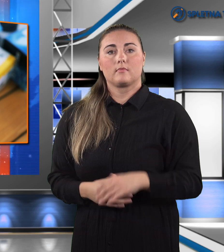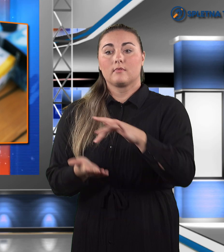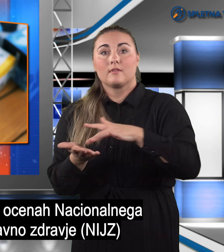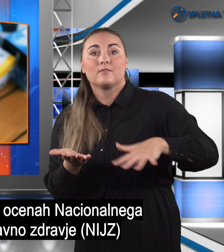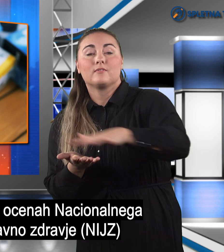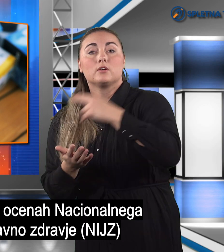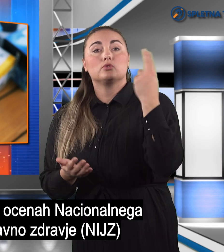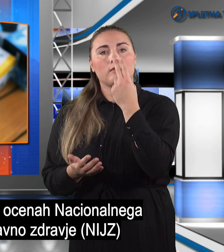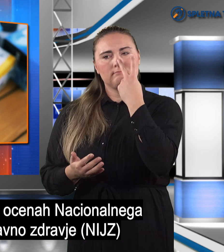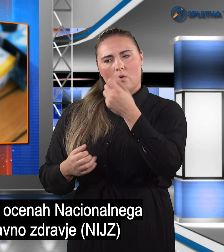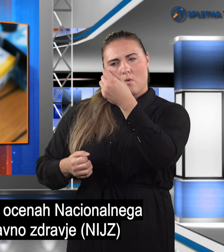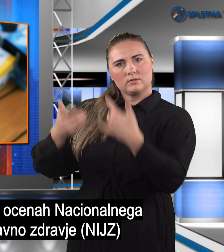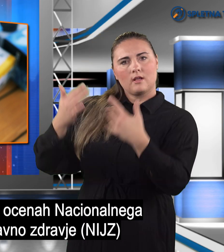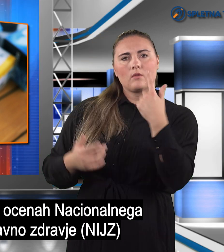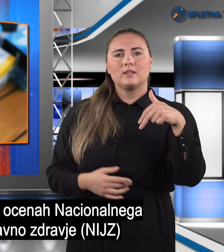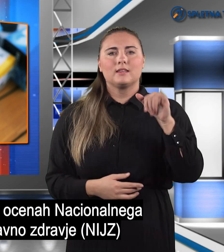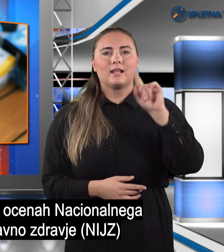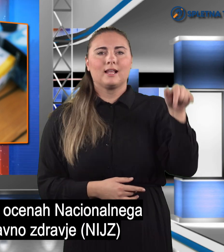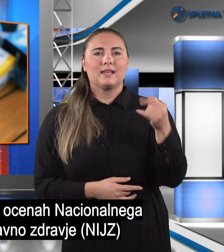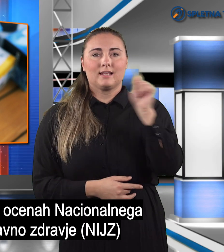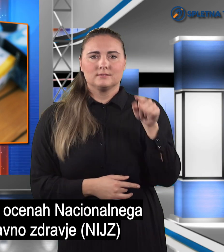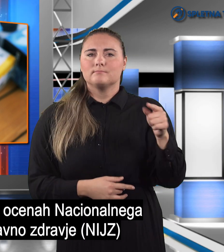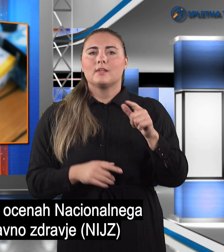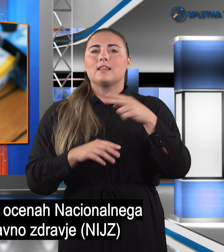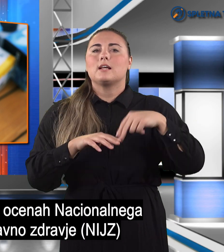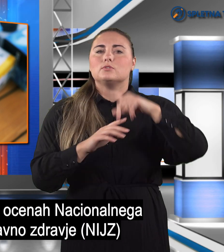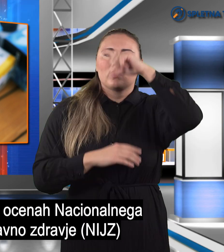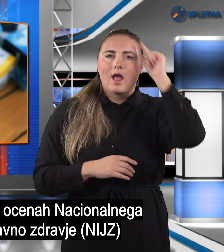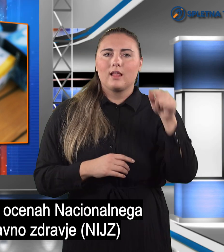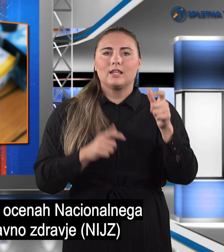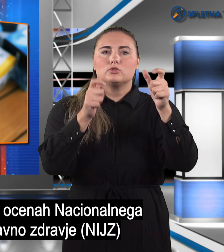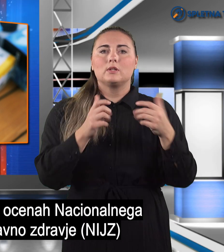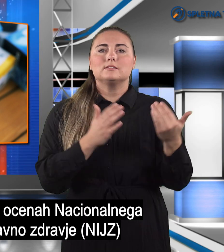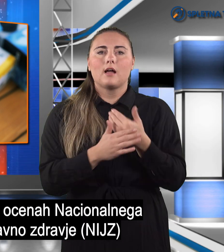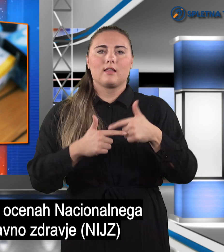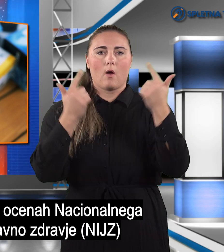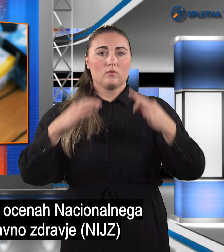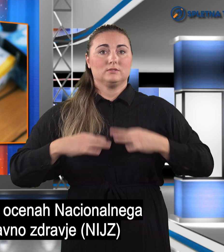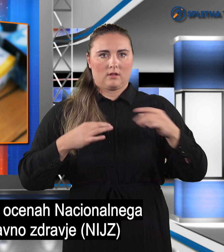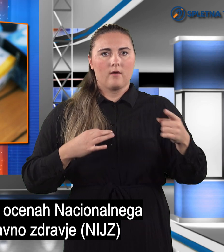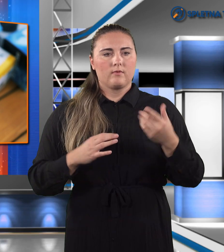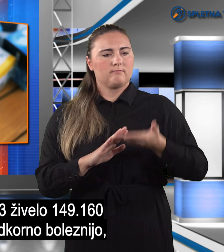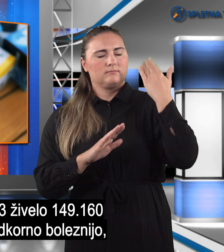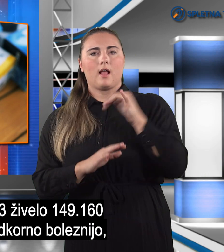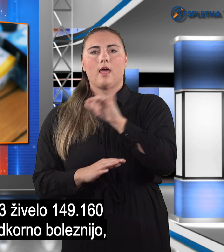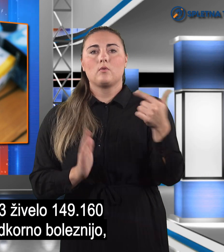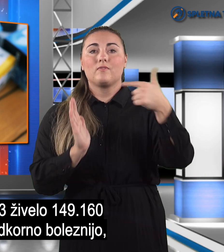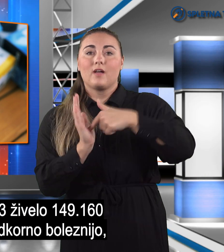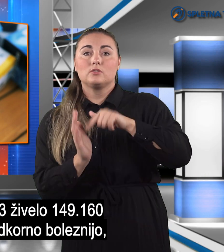V Sloveniji je po ocenah Nacionalnega inštituta za javno zdravje v letu 2023 živelo